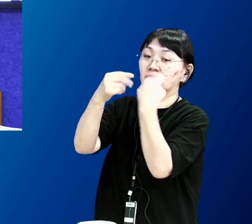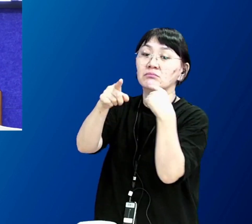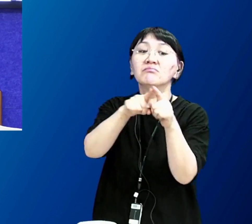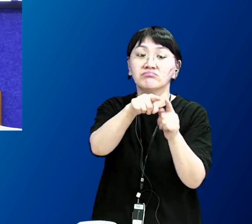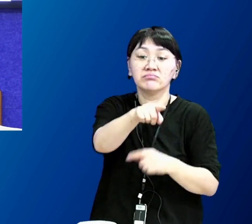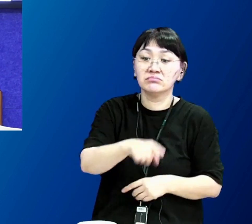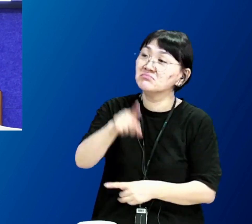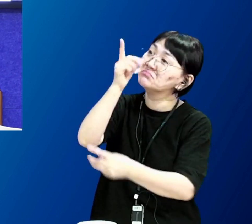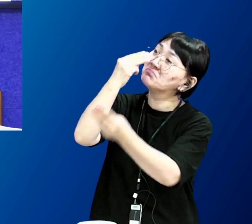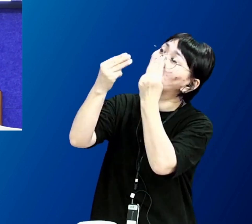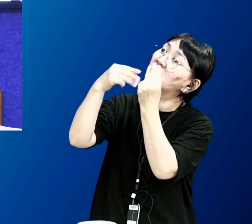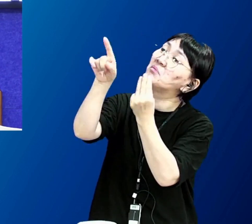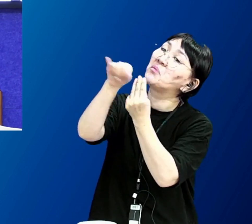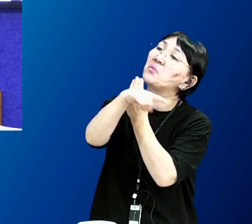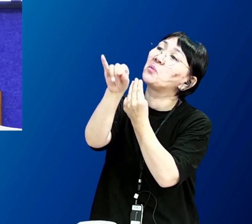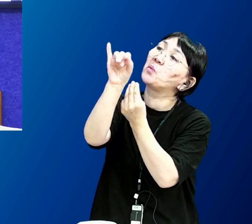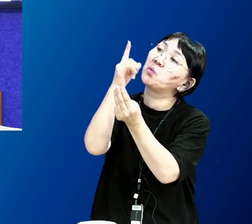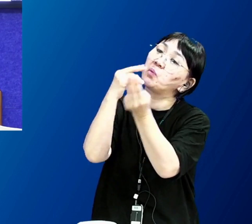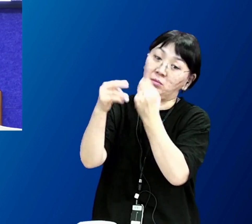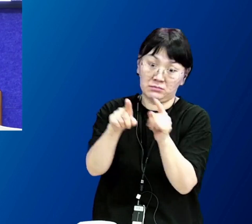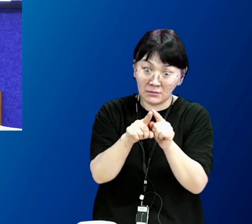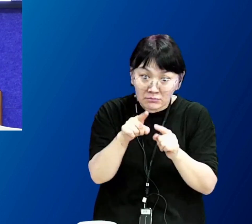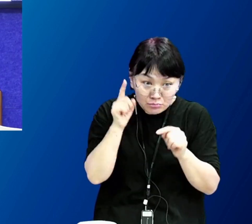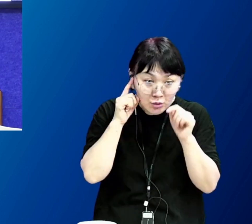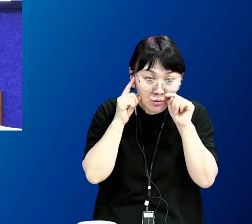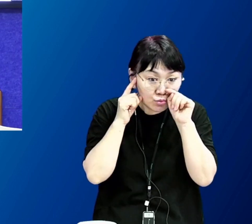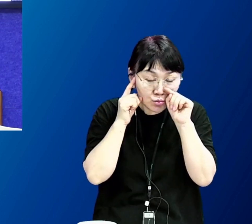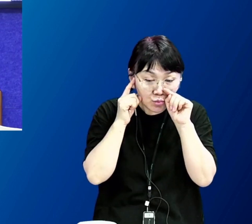мэс. Түүнийг мэдчихэж байгаа юу?